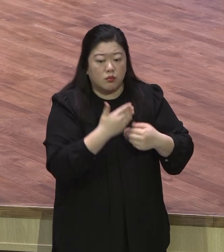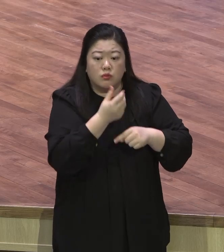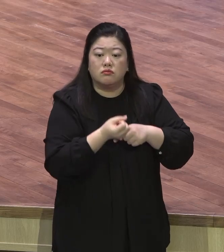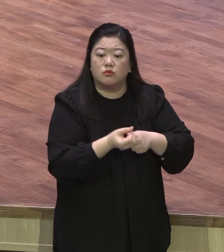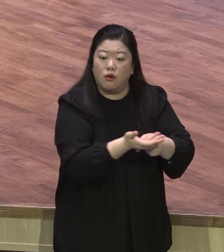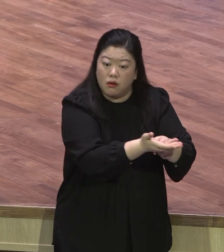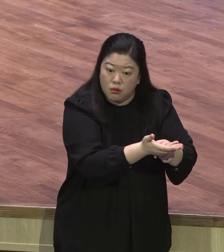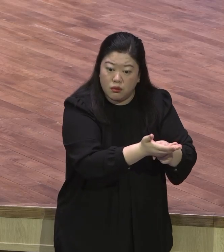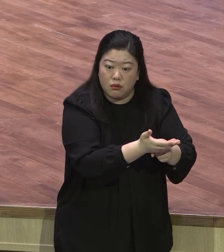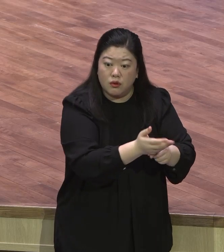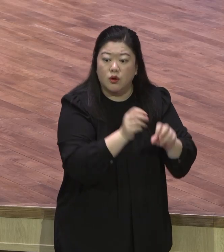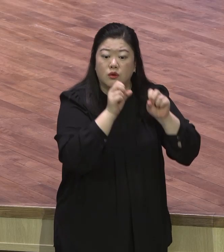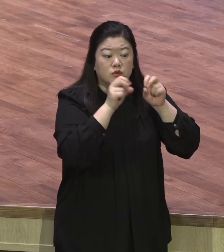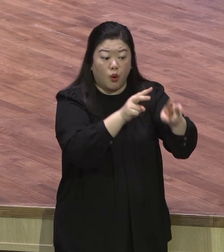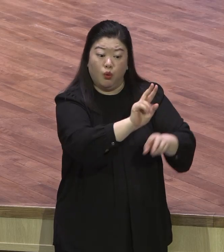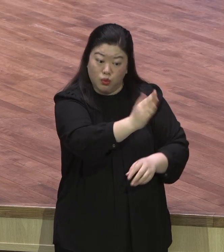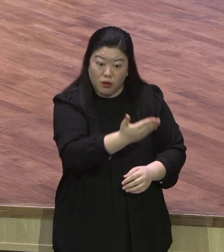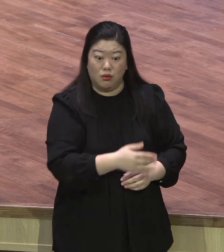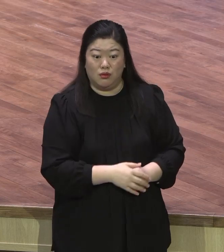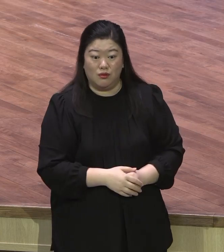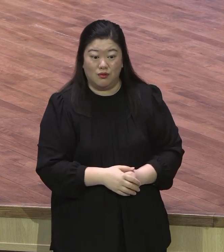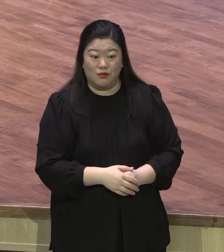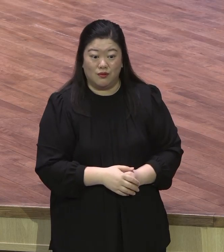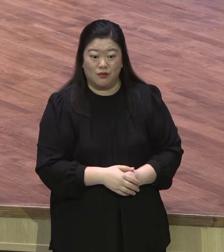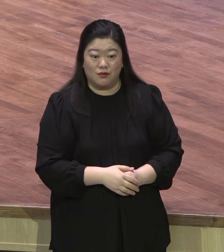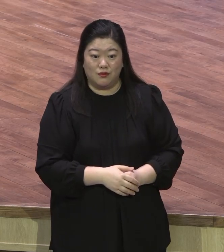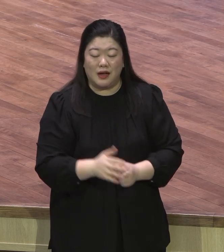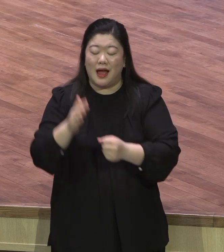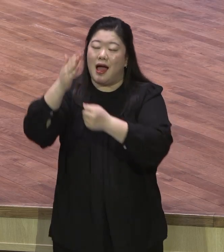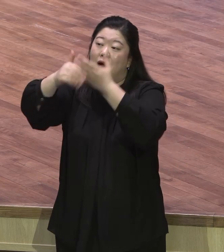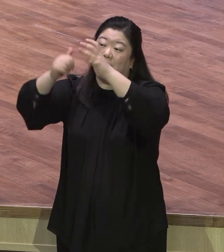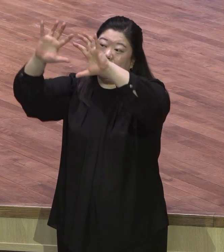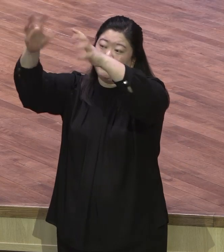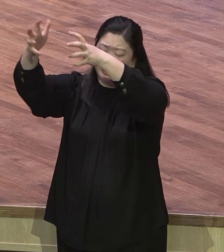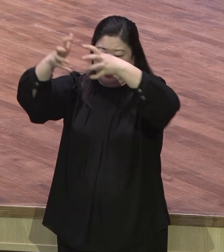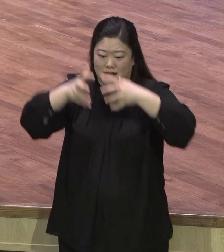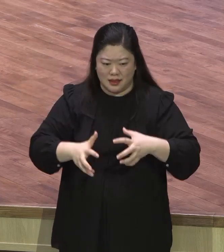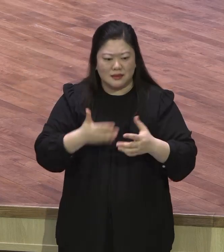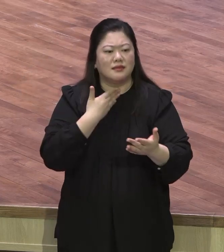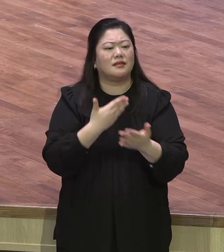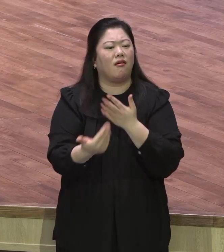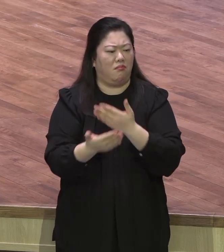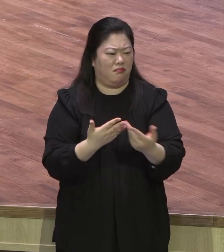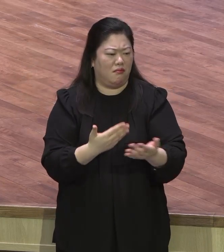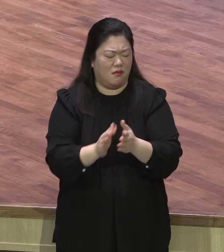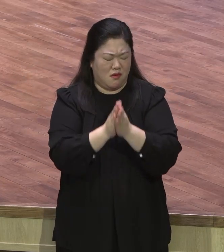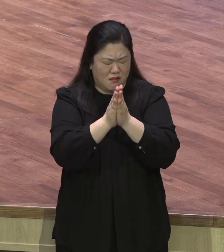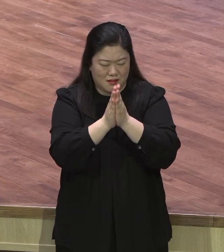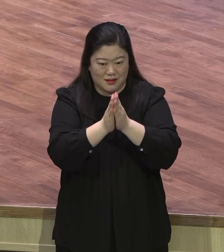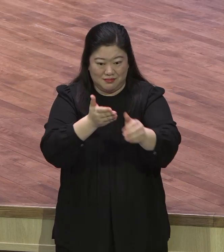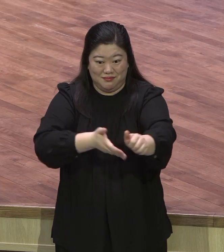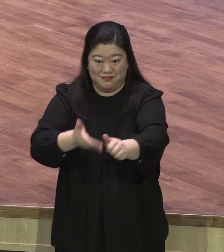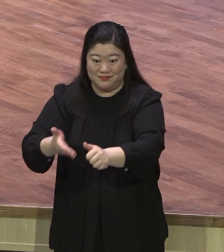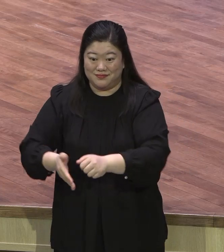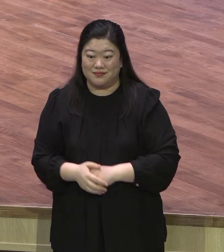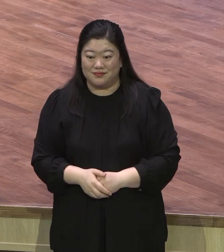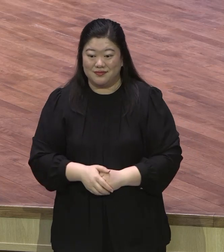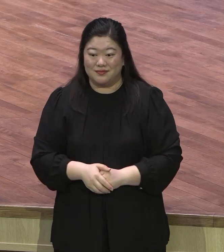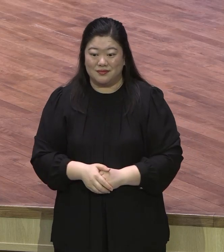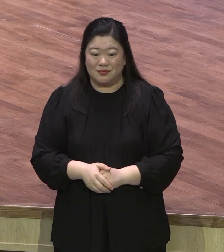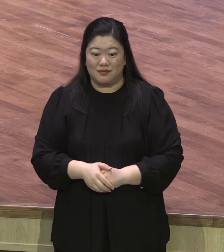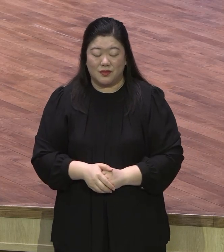선교지 여기서 하나님 나라가 임하게 할 수 없어서 한 영혼이 천하보다 귀한데 한